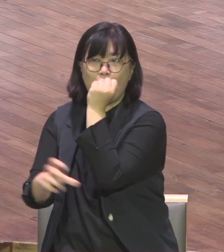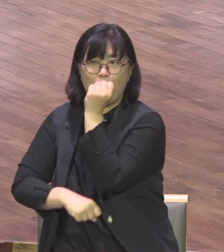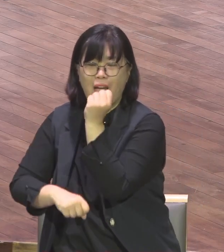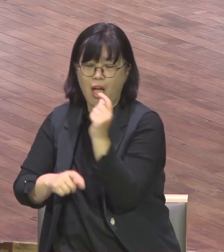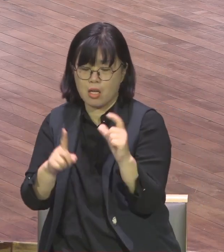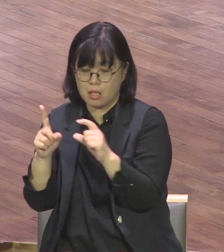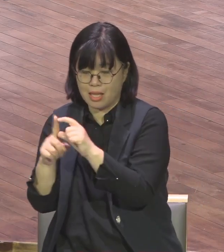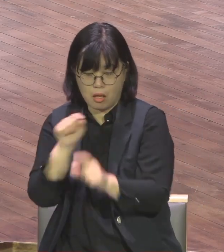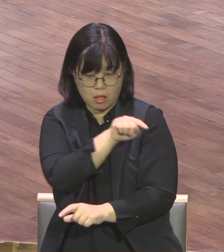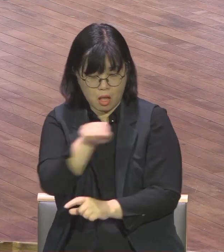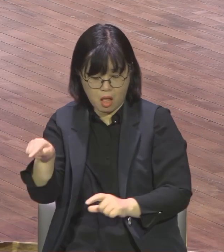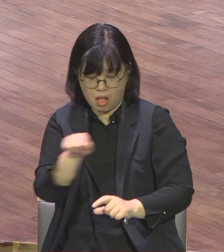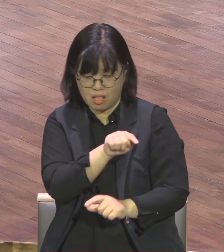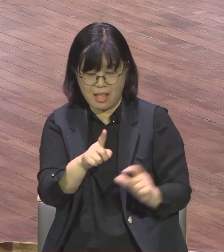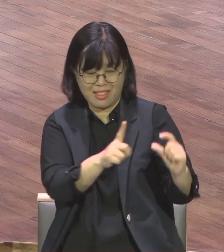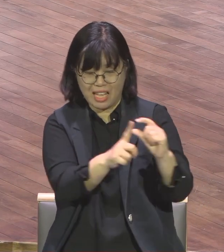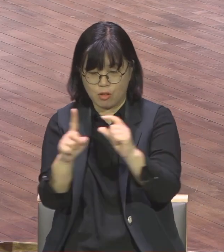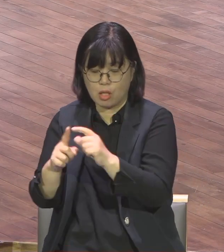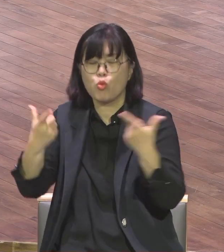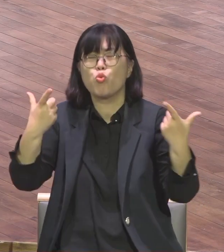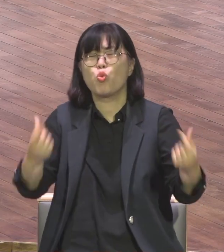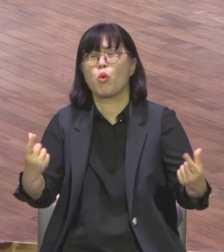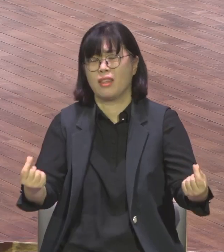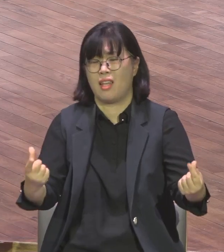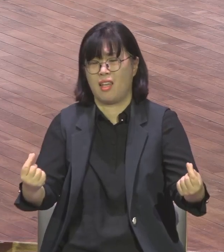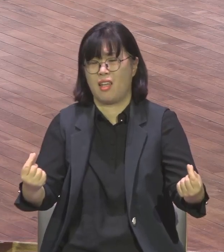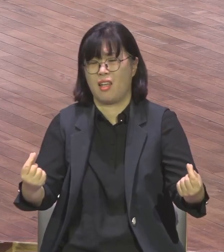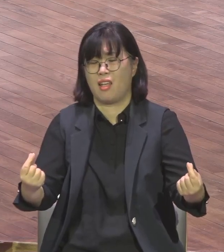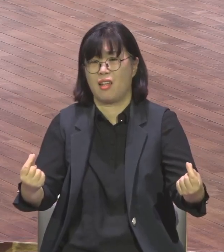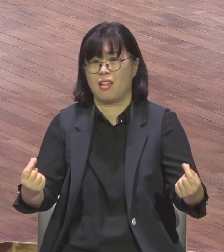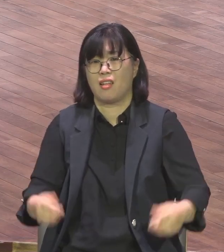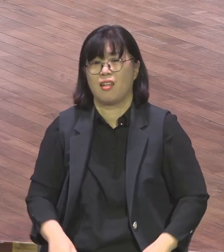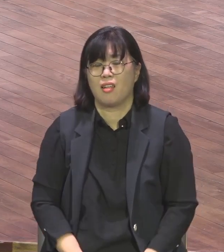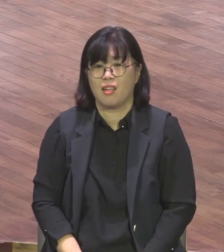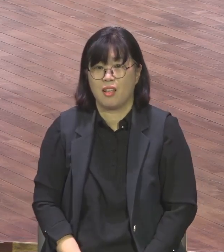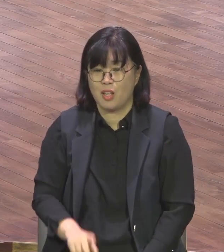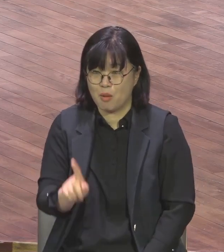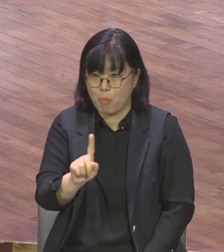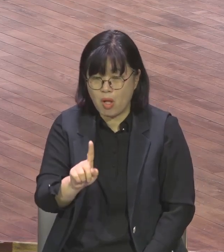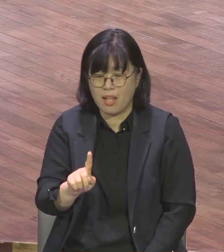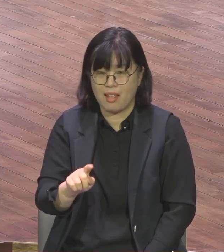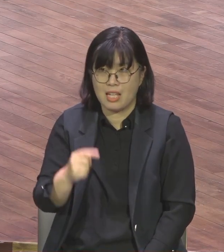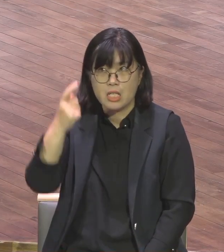헌금을 드렸지만은 아내와 삽비라는 성령 아니 작은 거짓령,